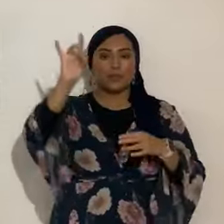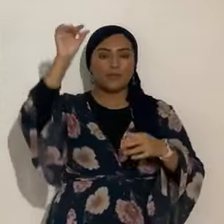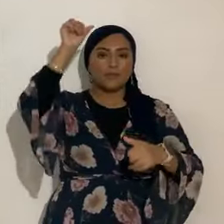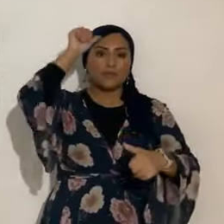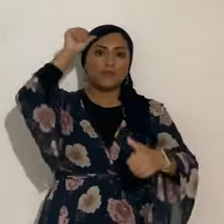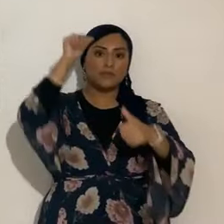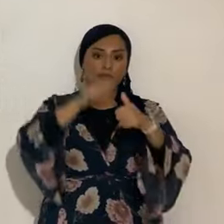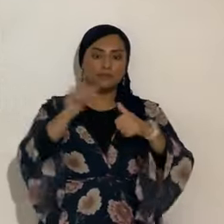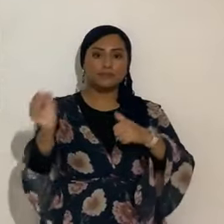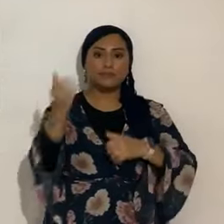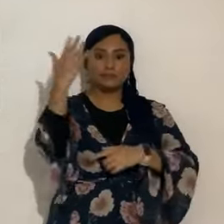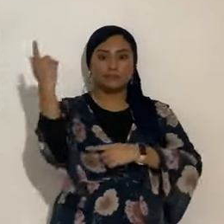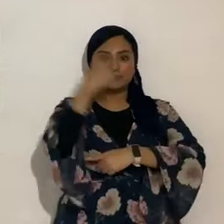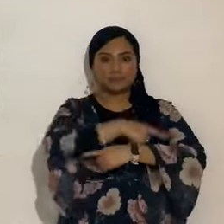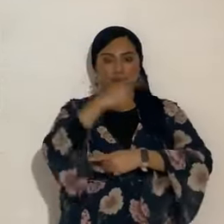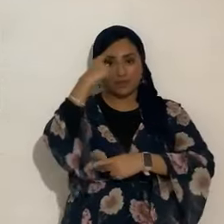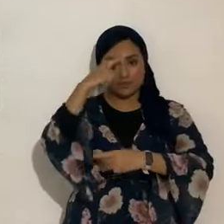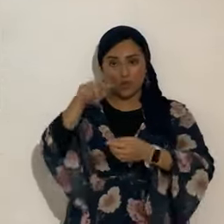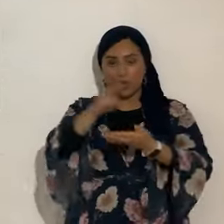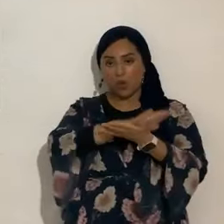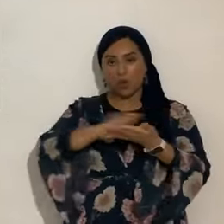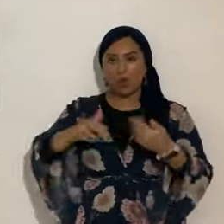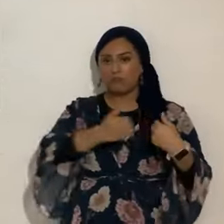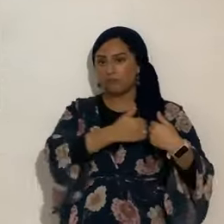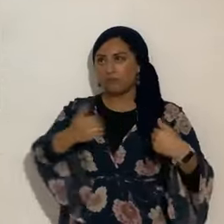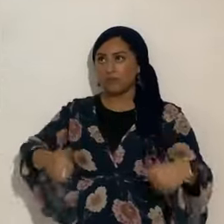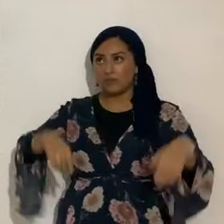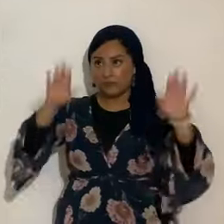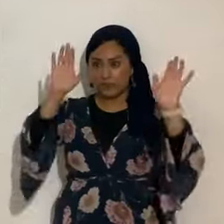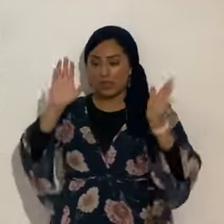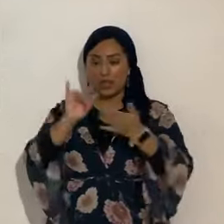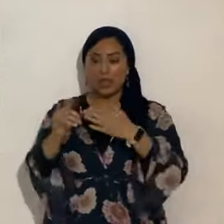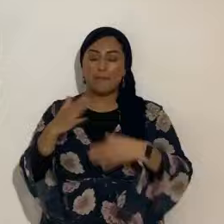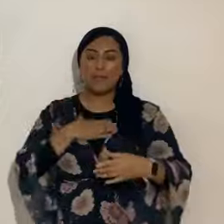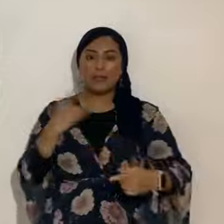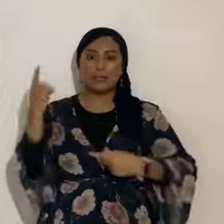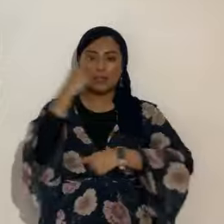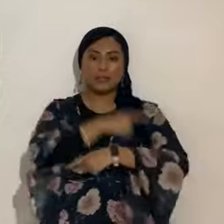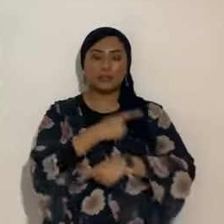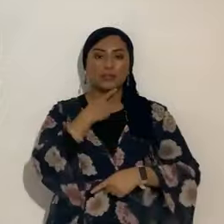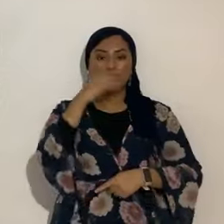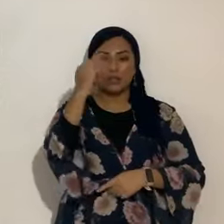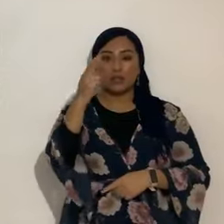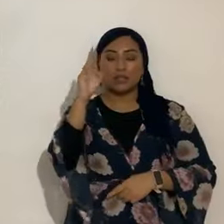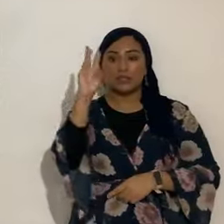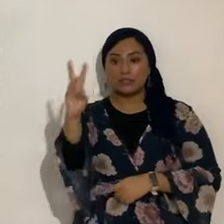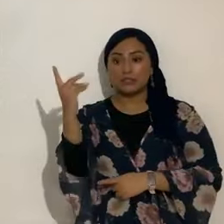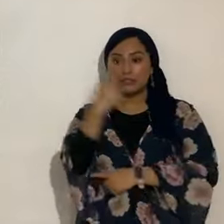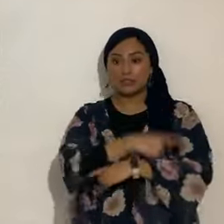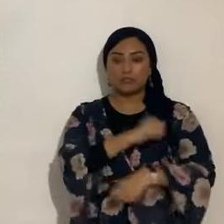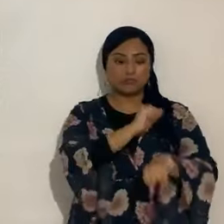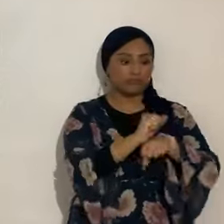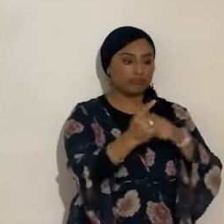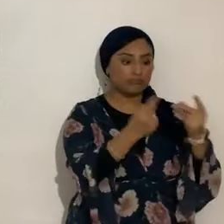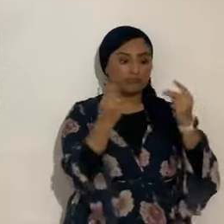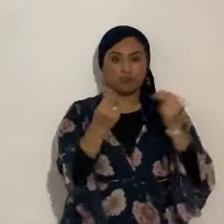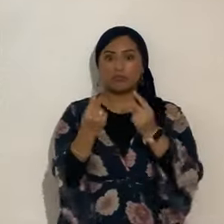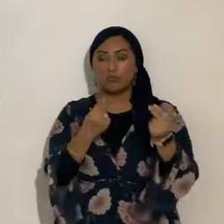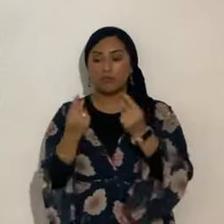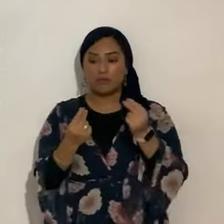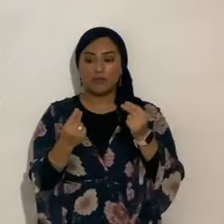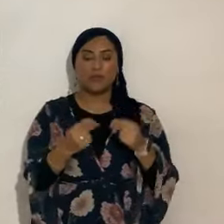Acuérdate del Shabbat para santificarlo, para apartarlo. Ese es mi día, dice Yahweh. 6 días trabajarás y harás toda tu obra, y después siguen